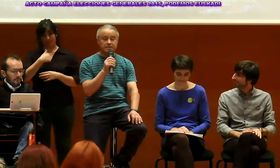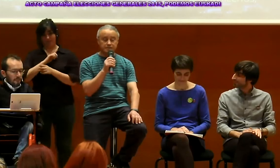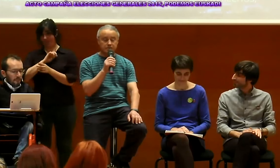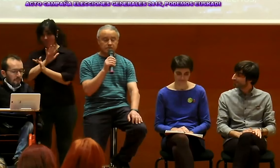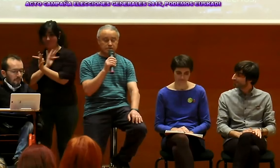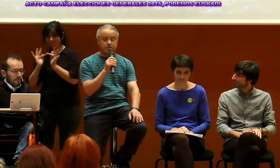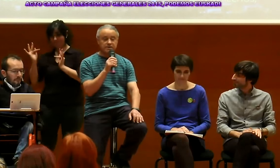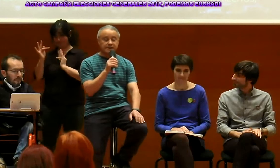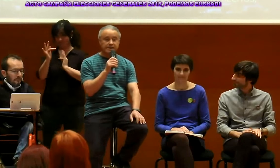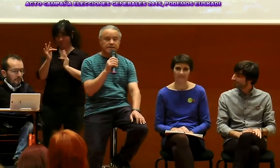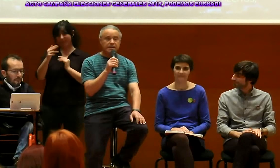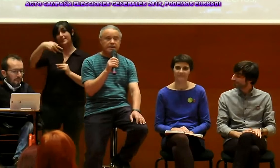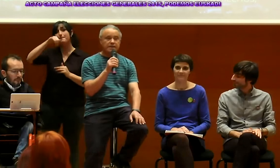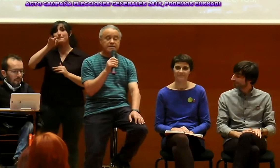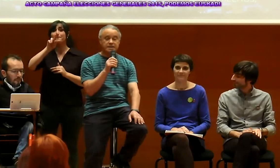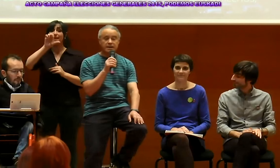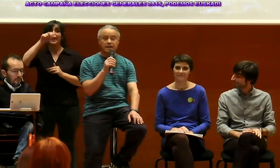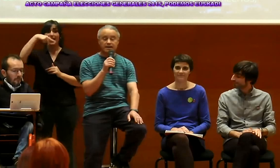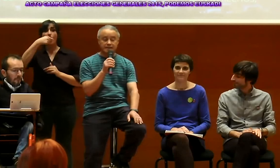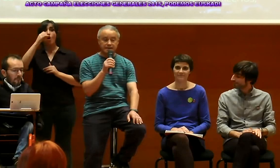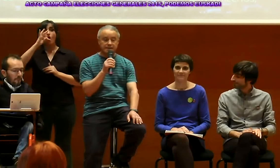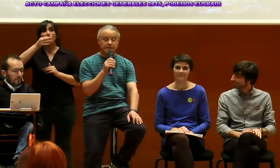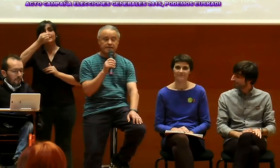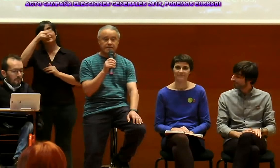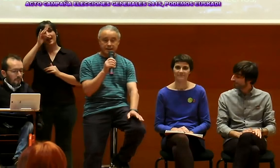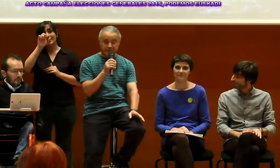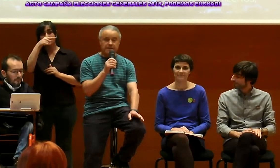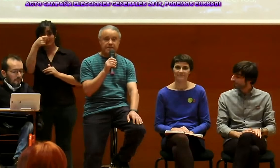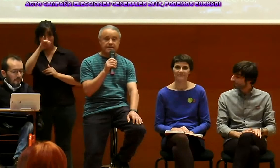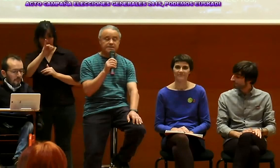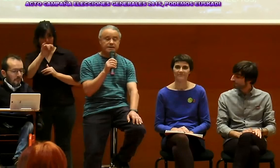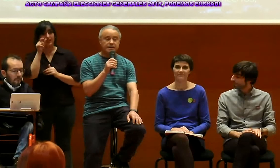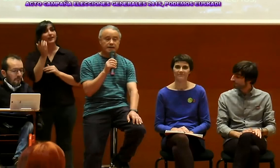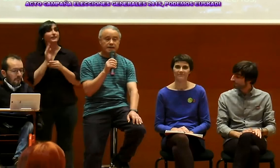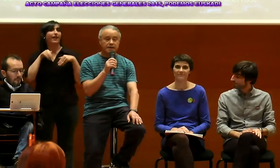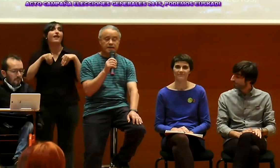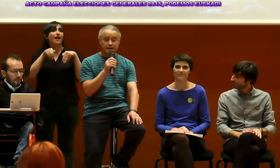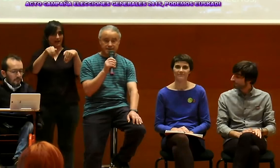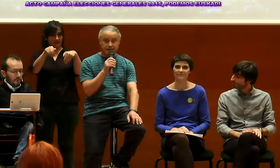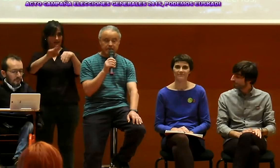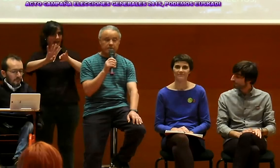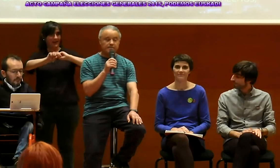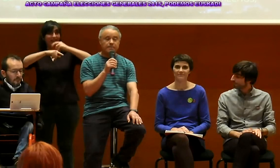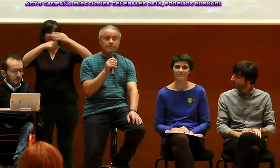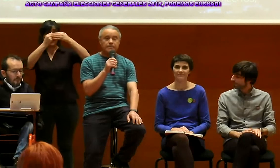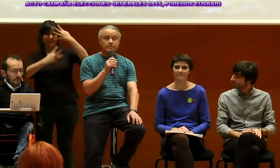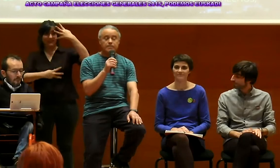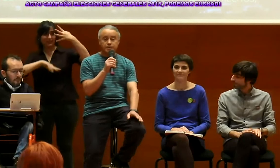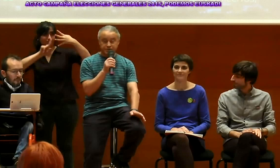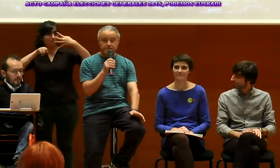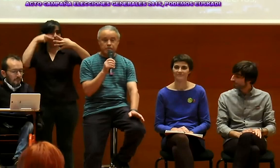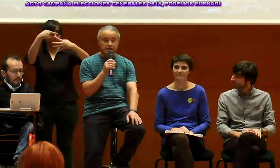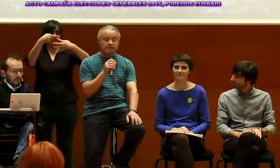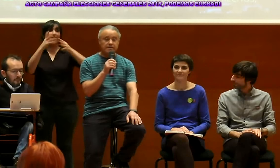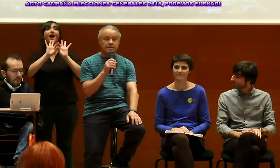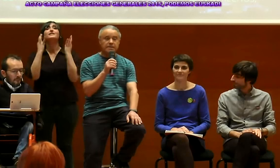Miren Gorrotxategi, que es la candidata, la cabeza de lista al Senado, por